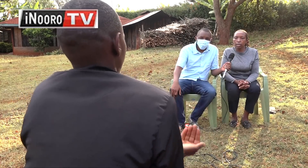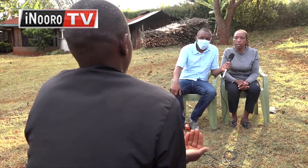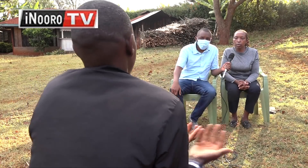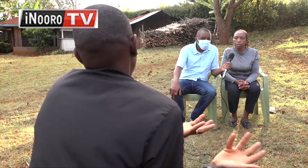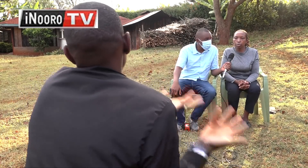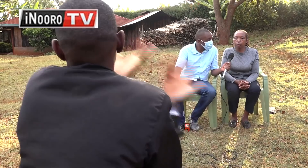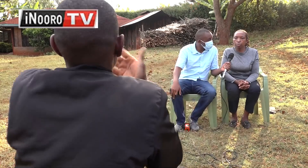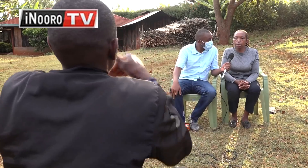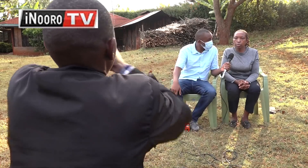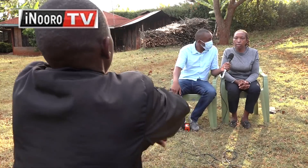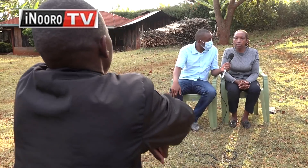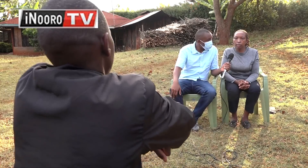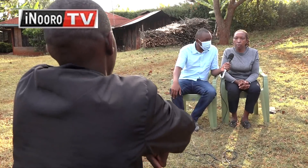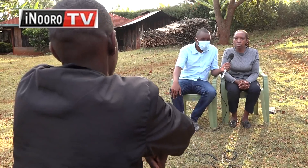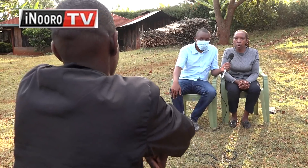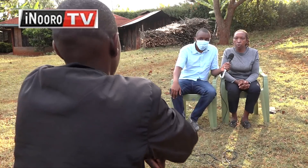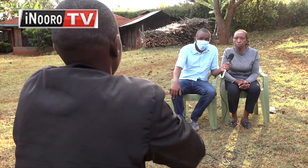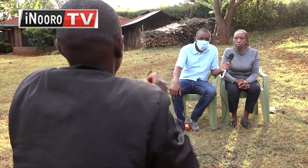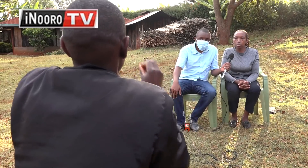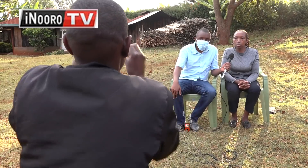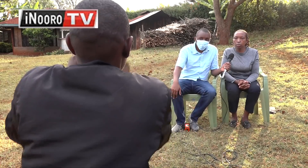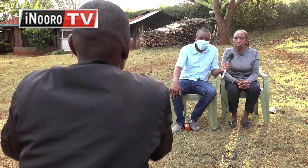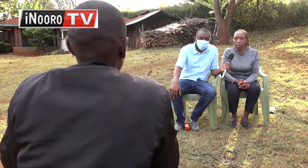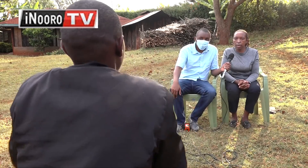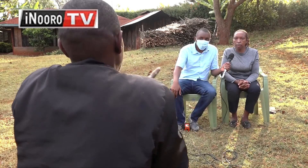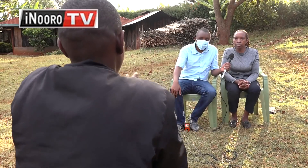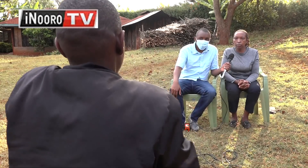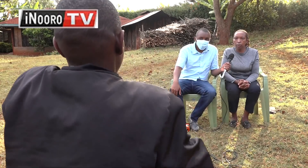Tukiingiria mwana cukuru ni twathire na mamu wao cukuru, my wife,